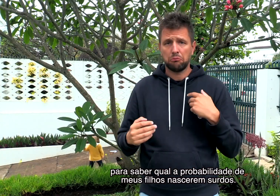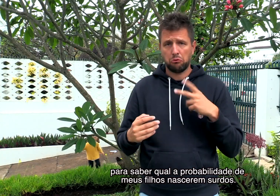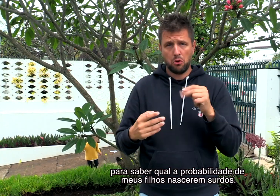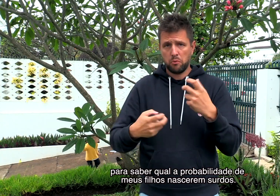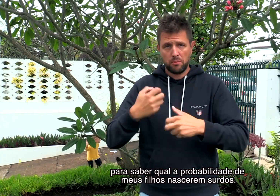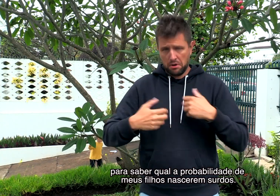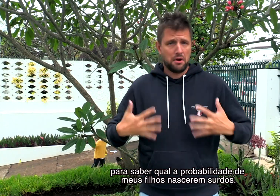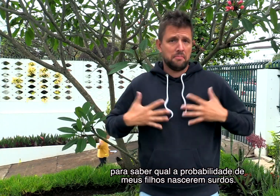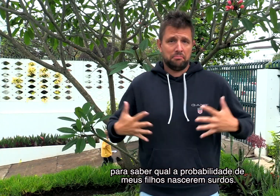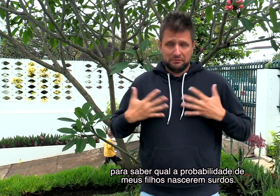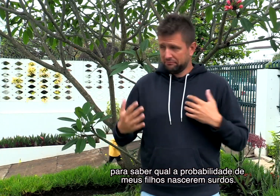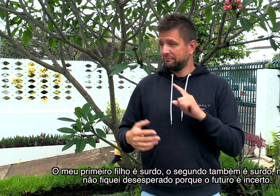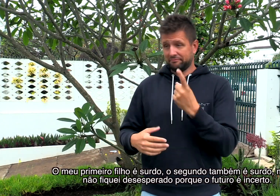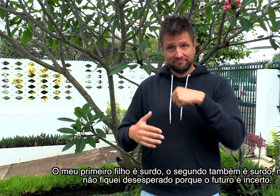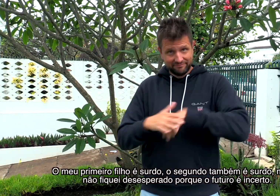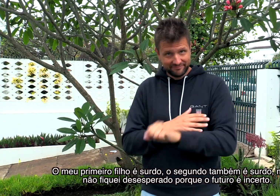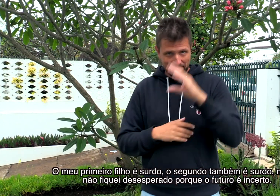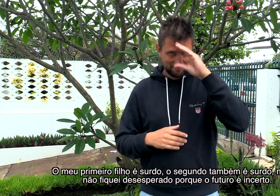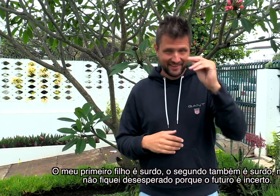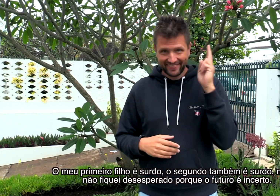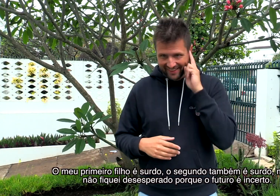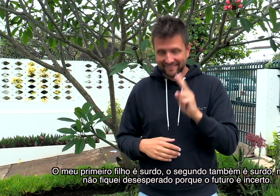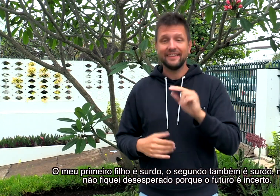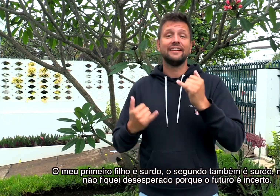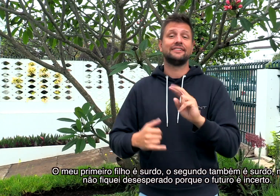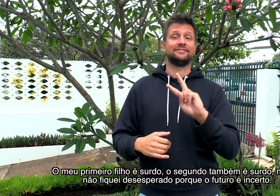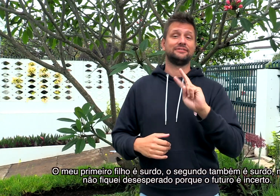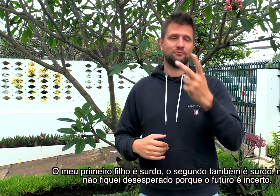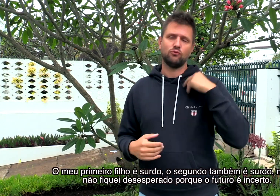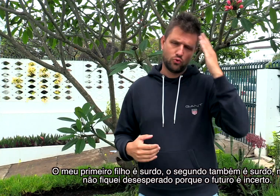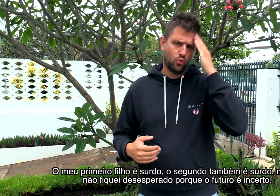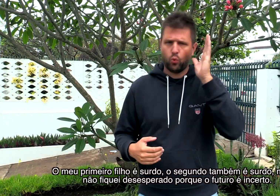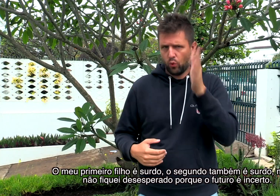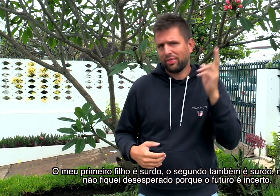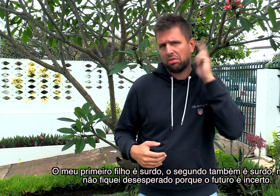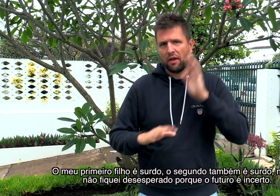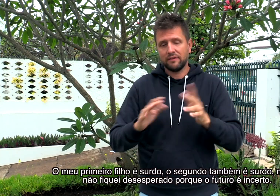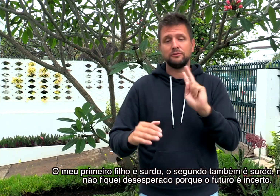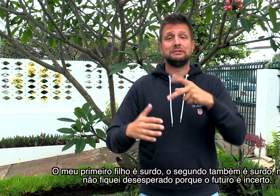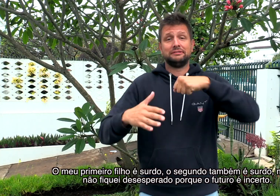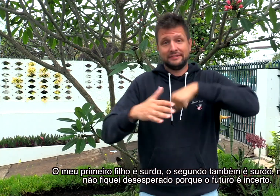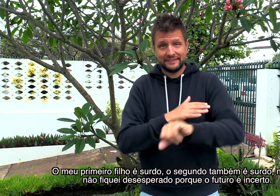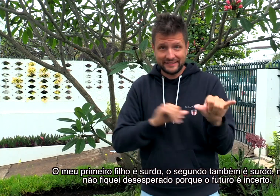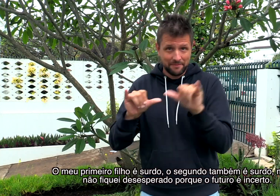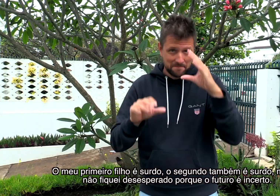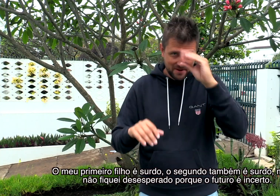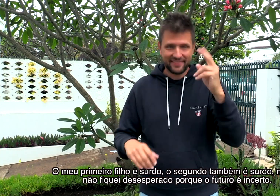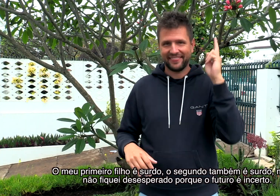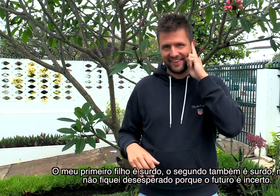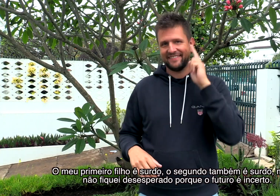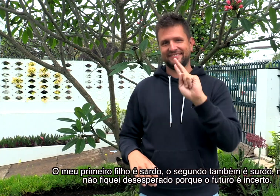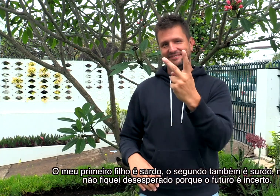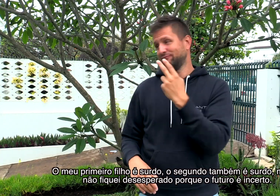meus filhos nascerem surdos. Meu primeiro filho é surdo, o segundo é surdo, mas eu não